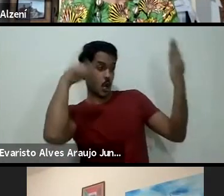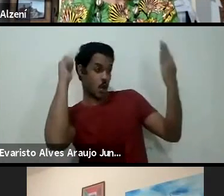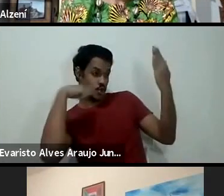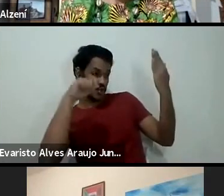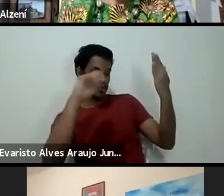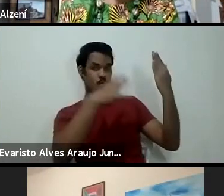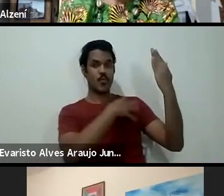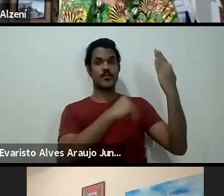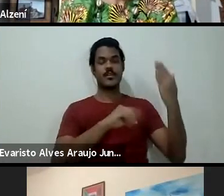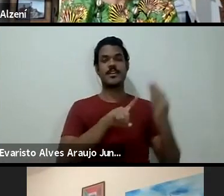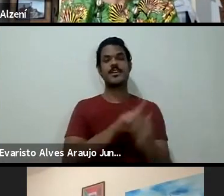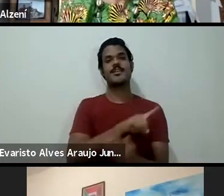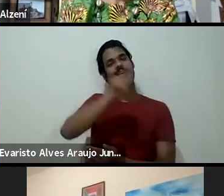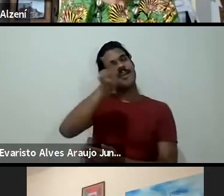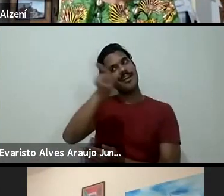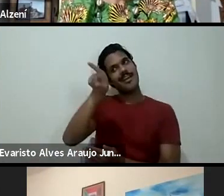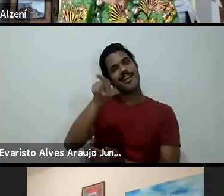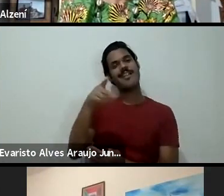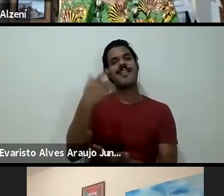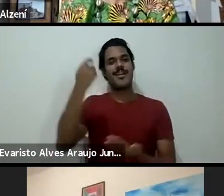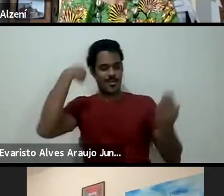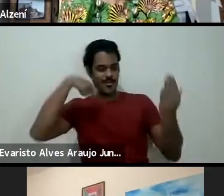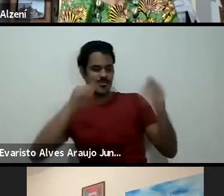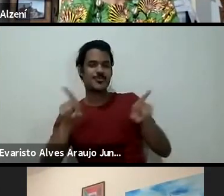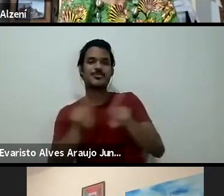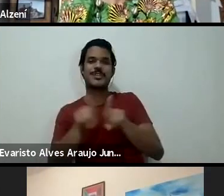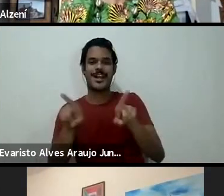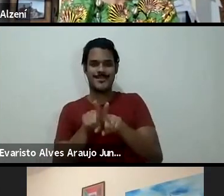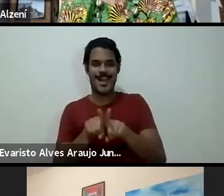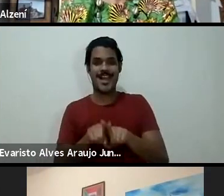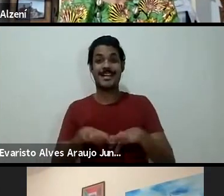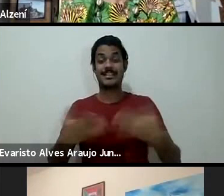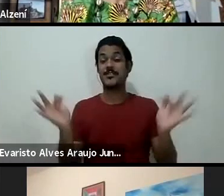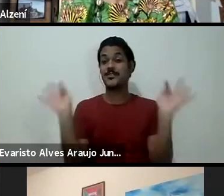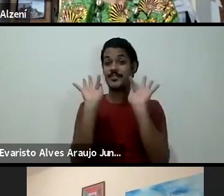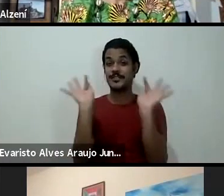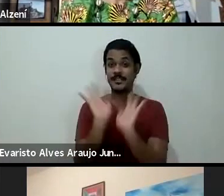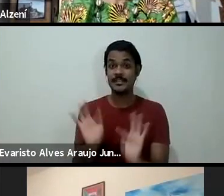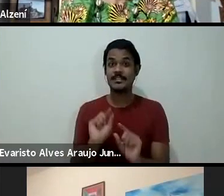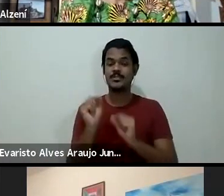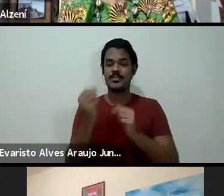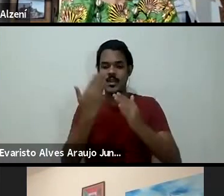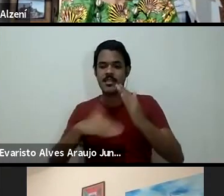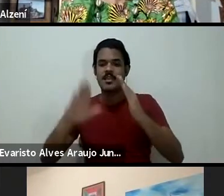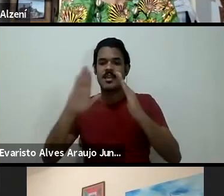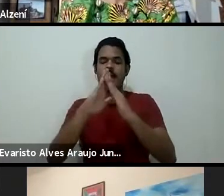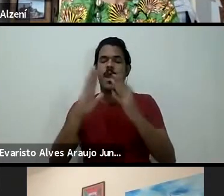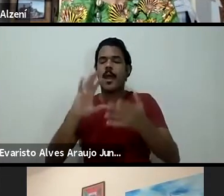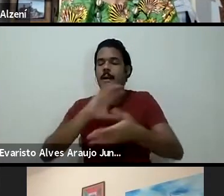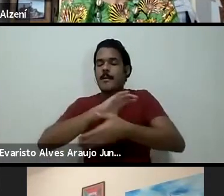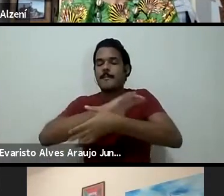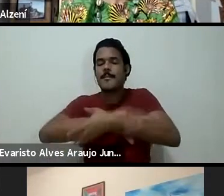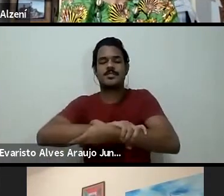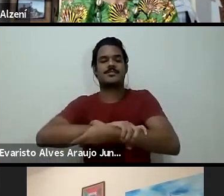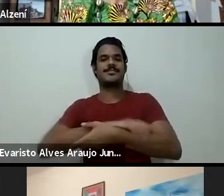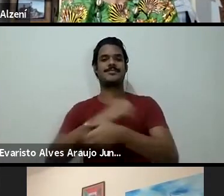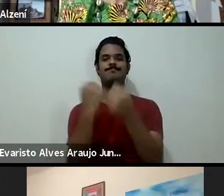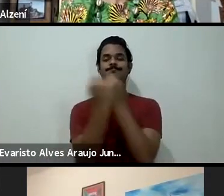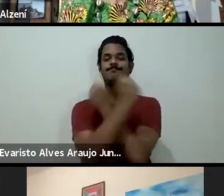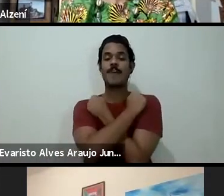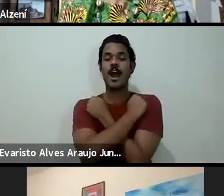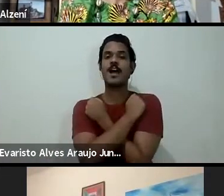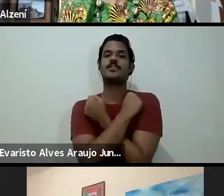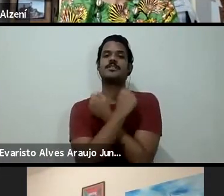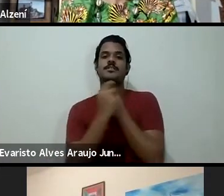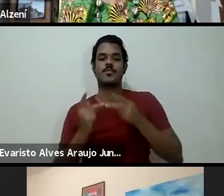é de Oxum. Então, assim, é muito feliz de saber que os terreiros abraçam e o quanto esse